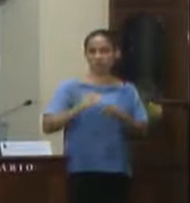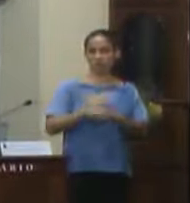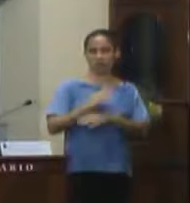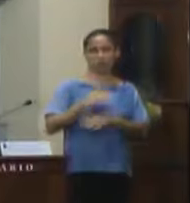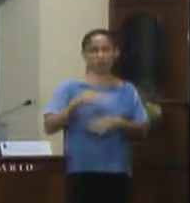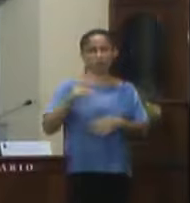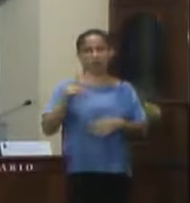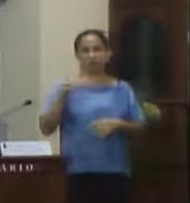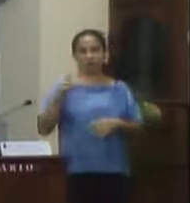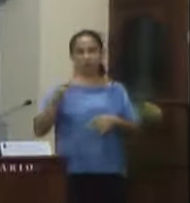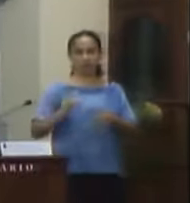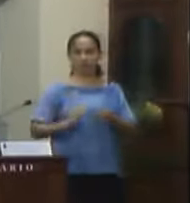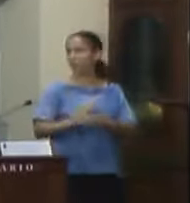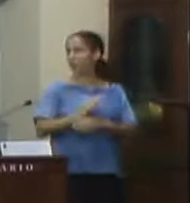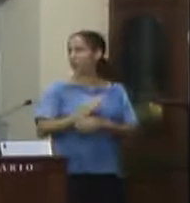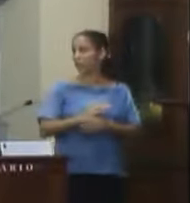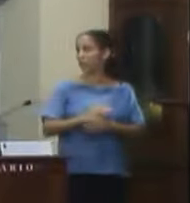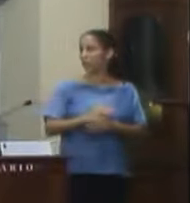Pedro.